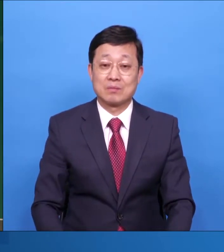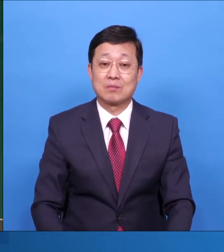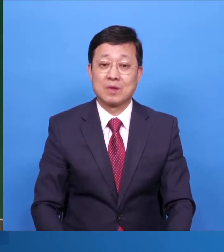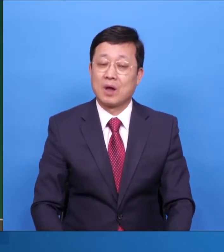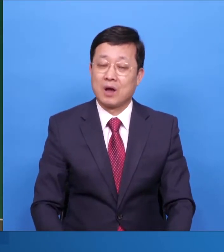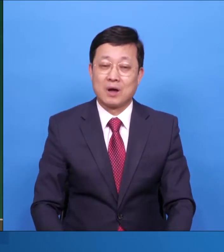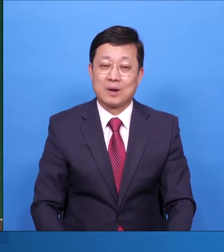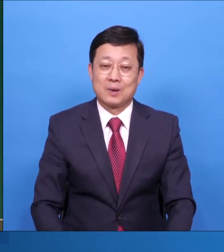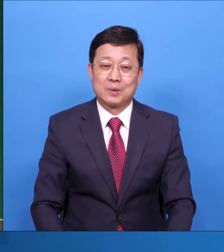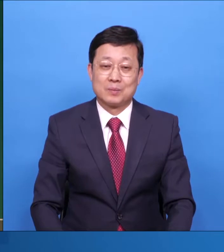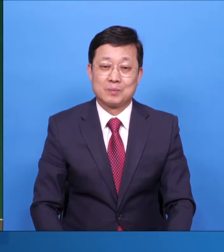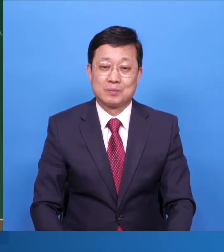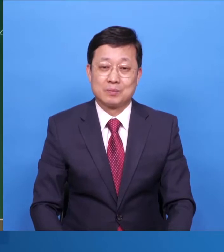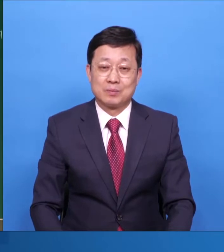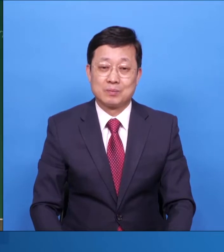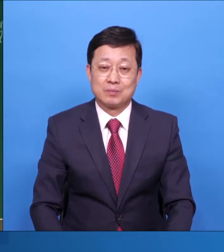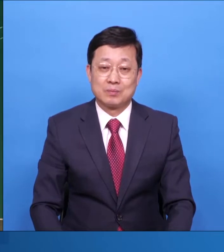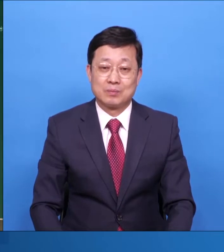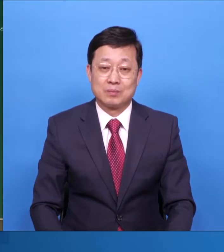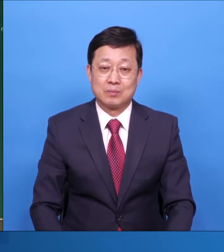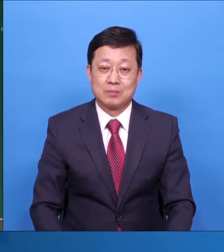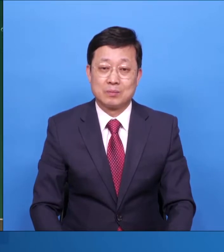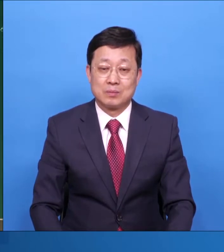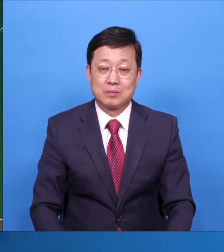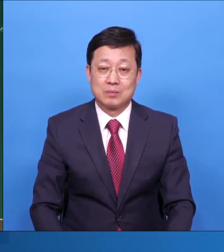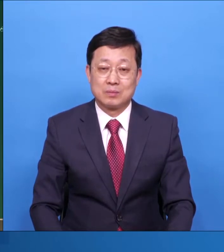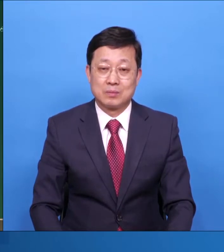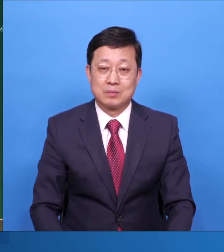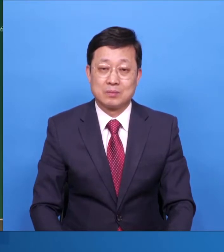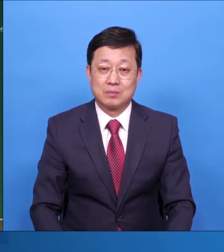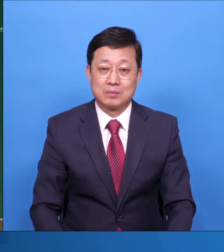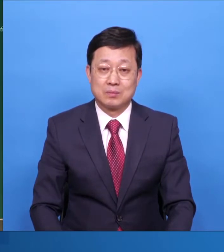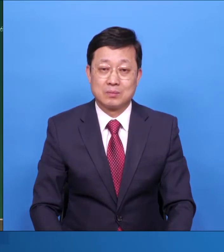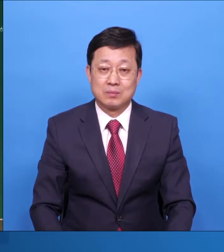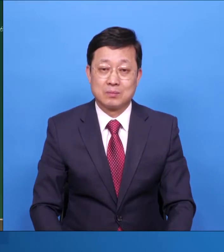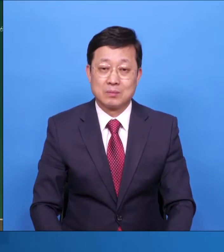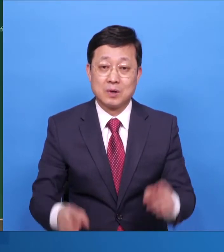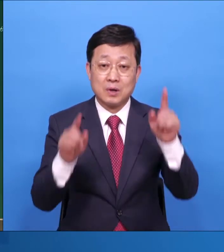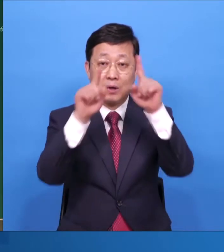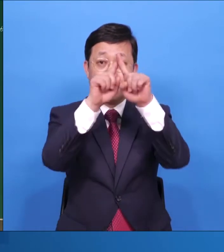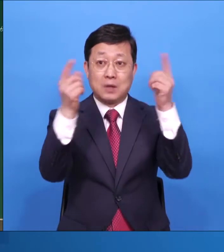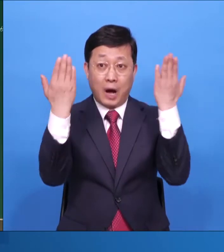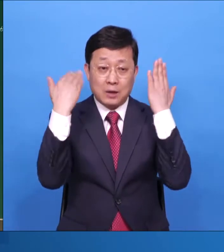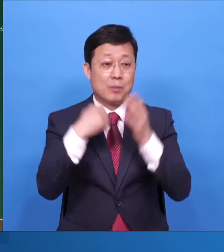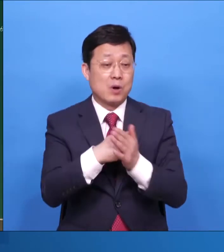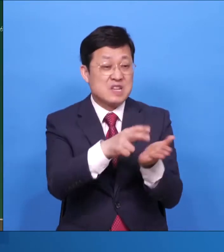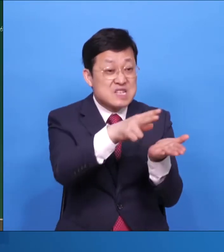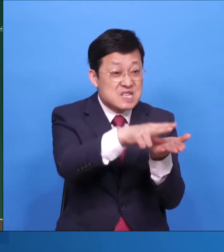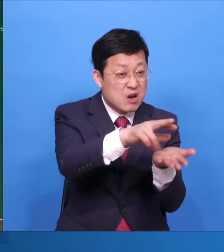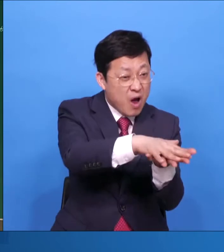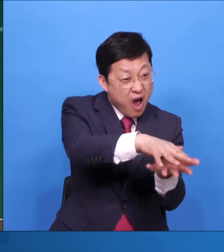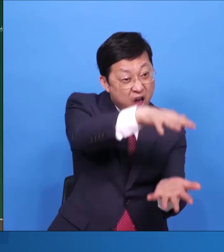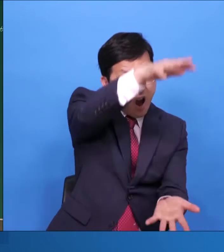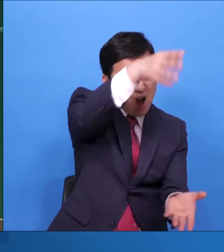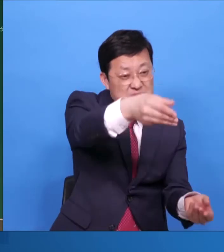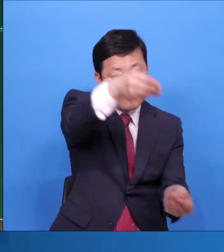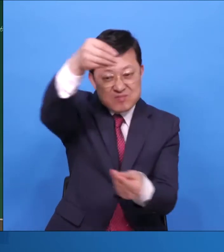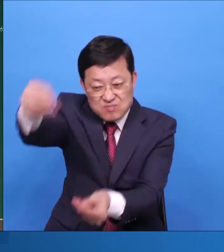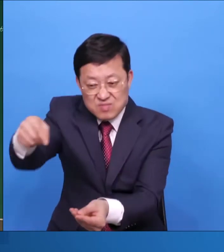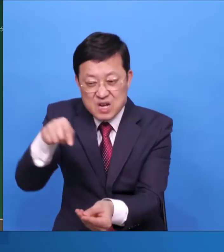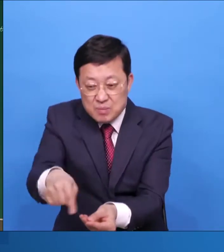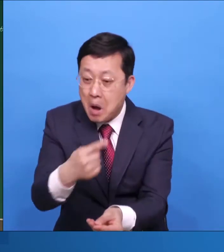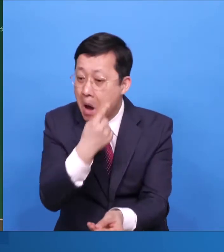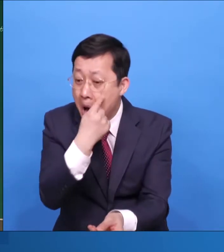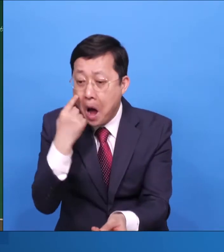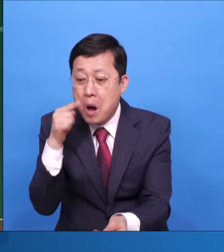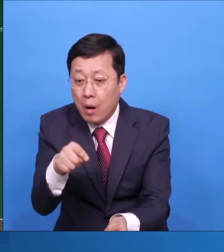있어요. 많이 짓거리고 자료를 많이 내놓으면은 대단하다고 생각하는 거죠. Porque las personas piensan que si documentan grandes